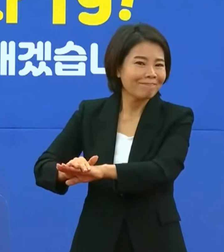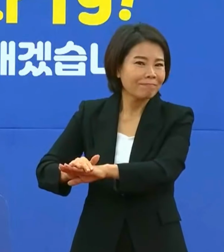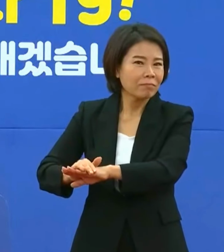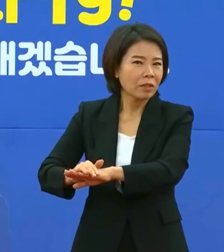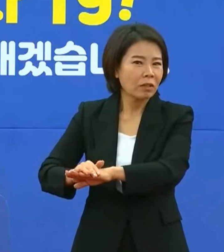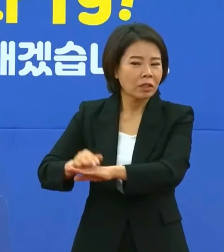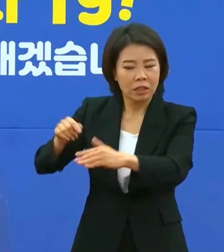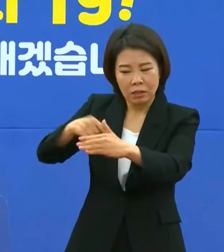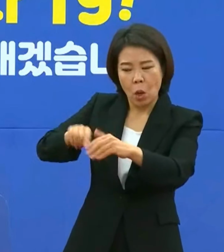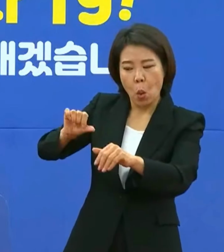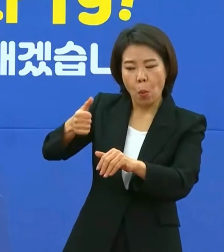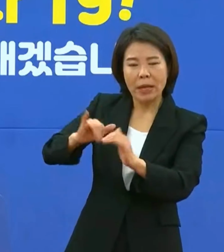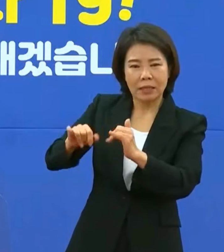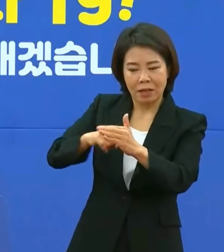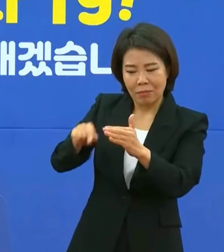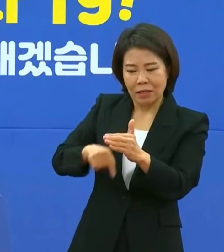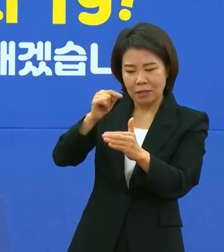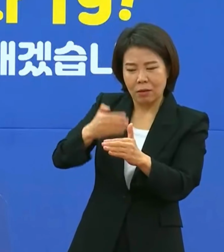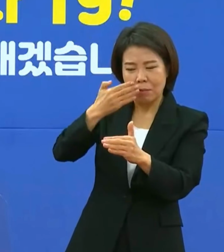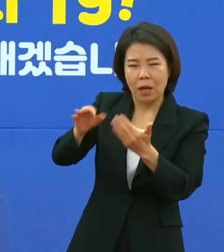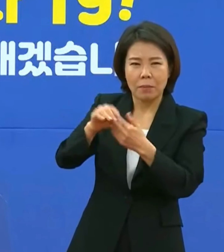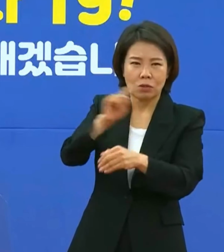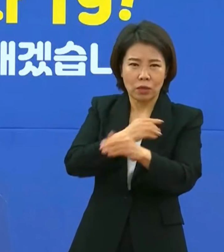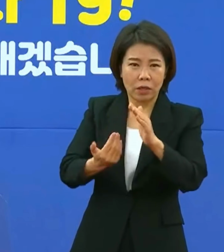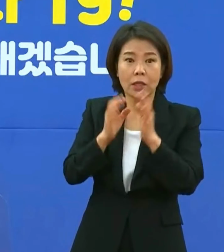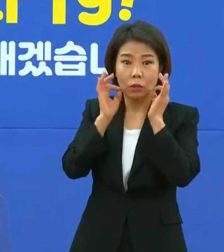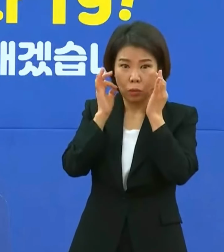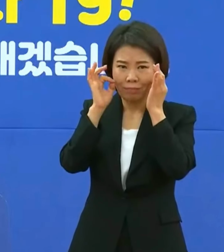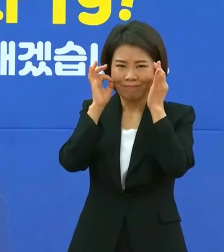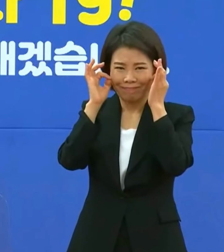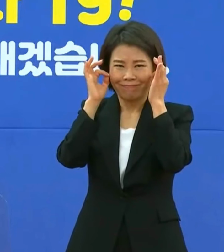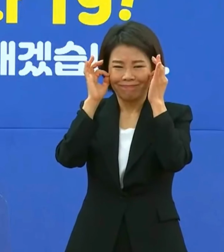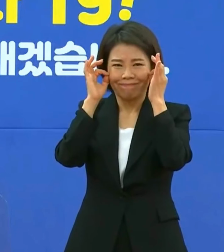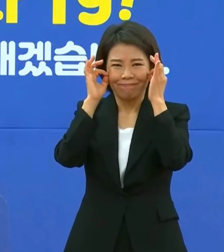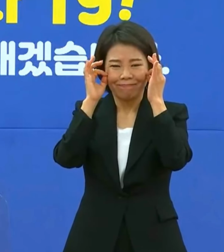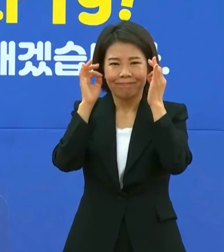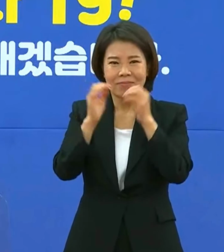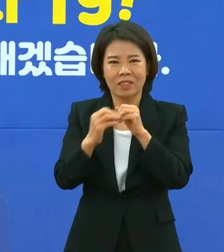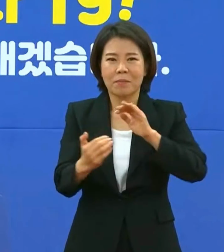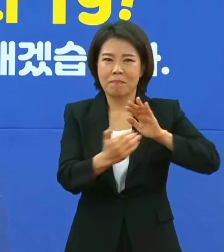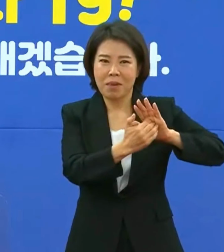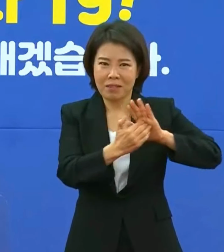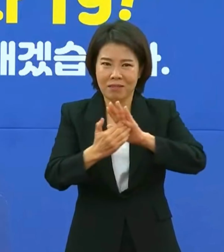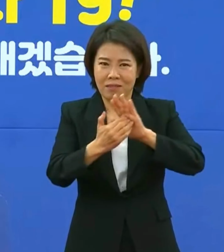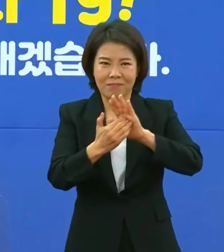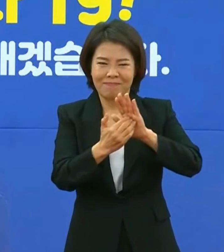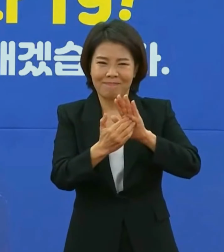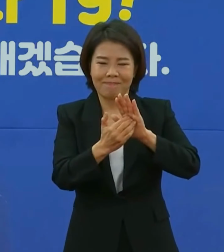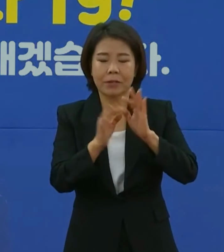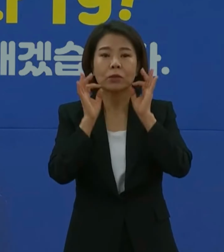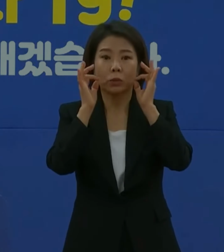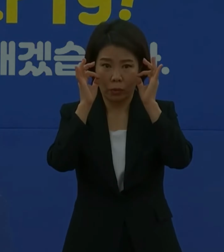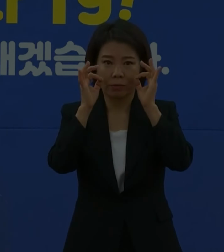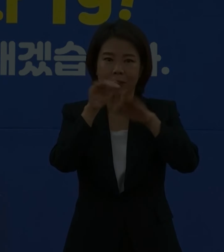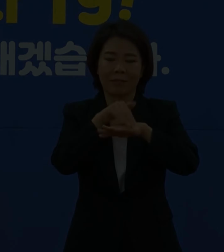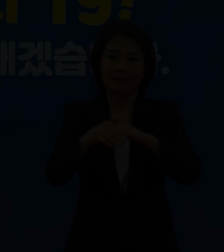이내에서 가급적이면 쉐 대한 노력을 해서 어그 이렇게 더 발생하지 않도록 노력하겠습니다